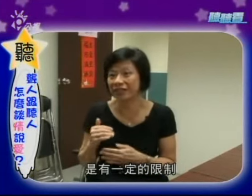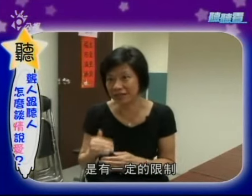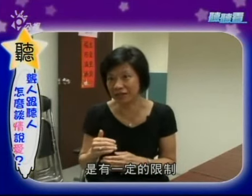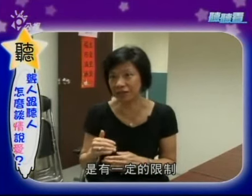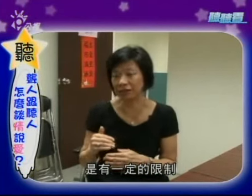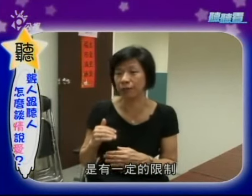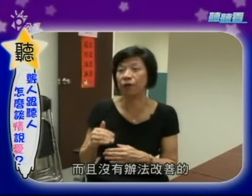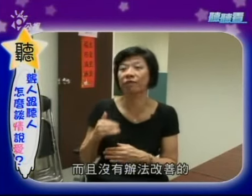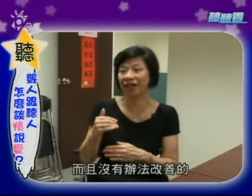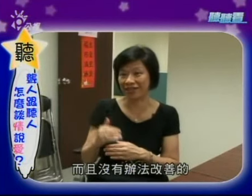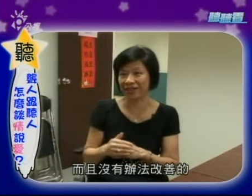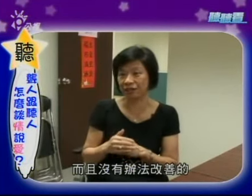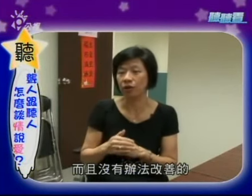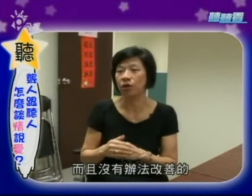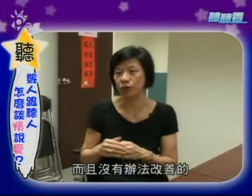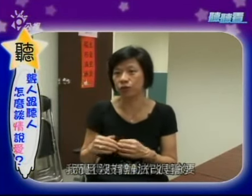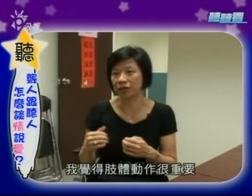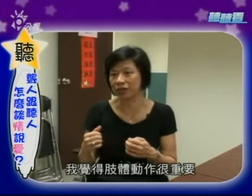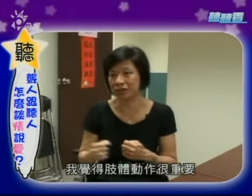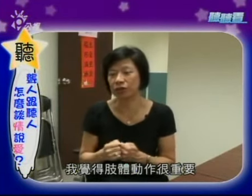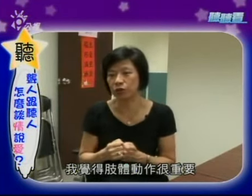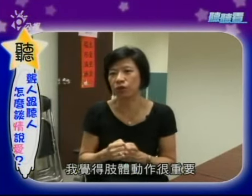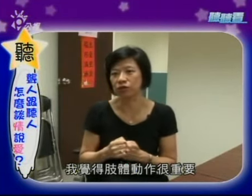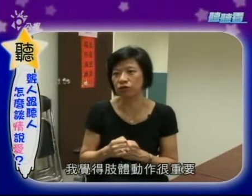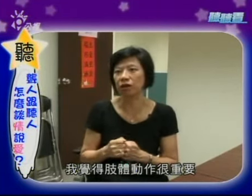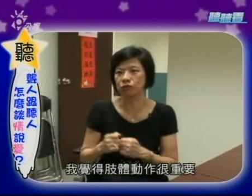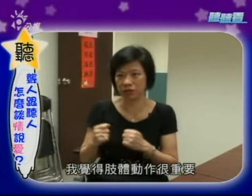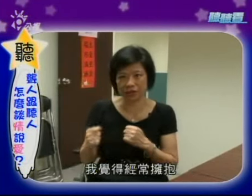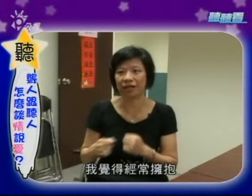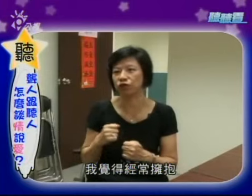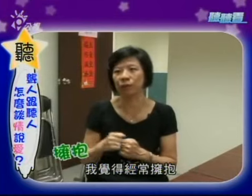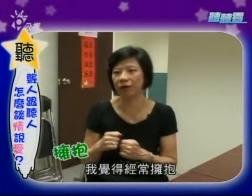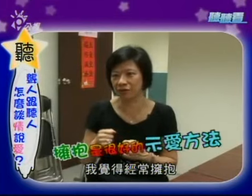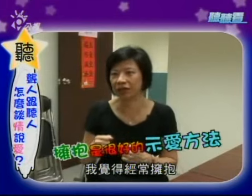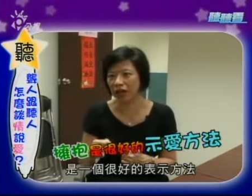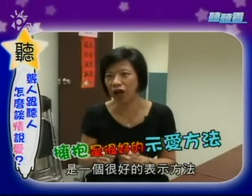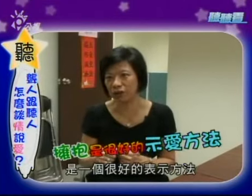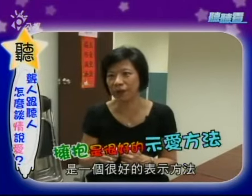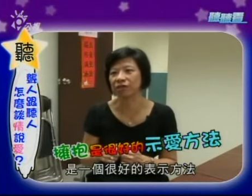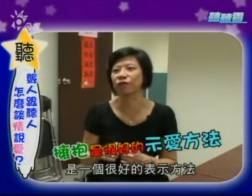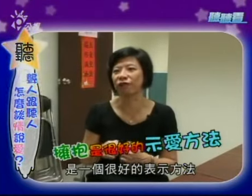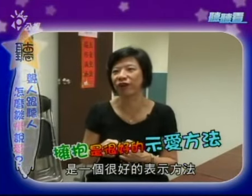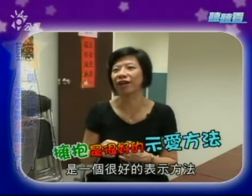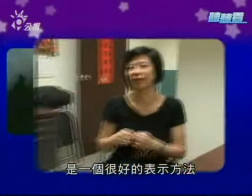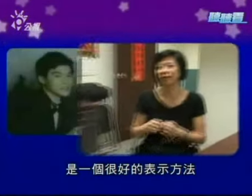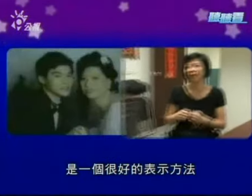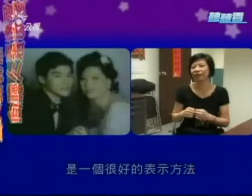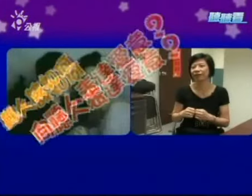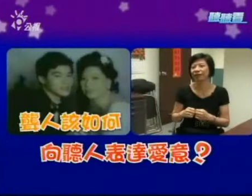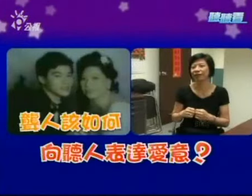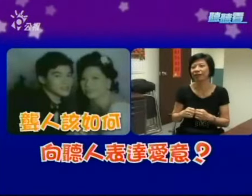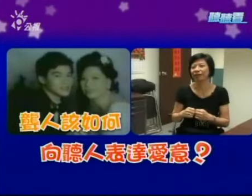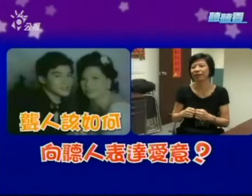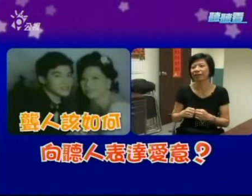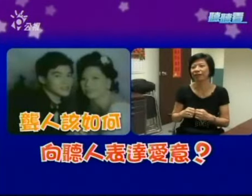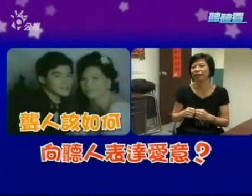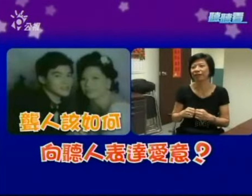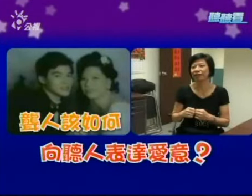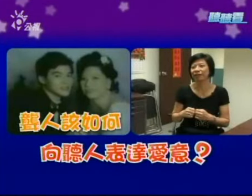的限制而且没有办法改善的我觉得肢体动作很重要我觉得经常有抱自己的很好的表示方法龙人该如何